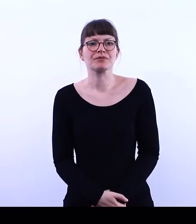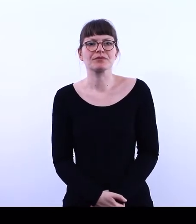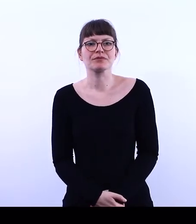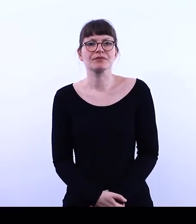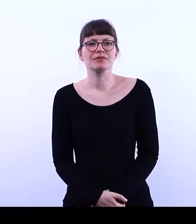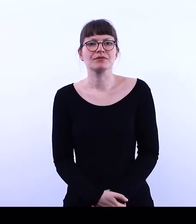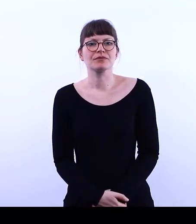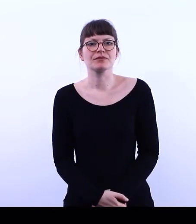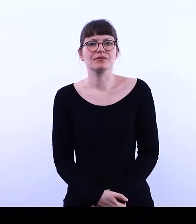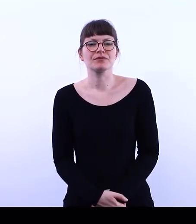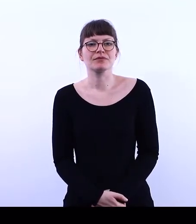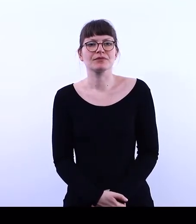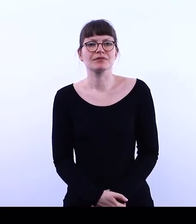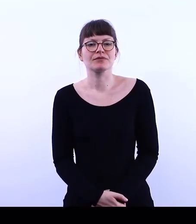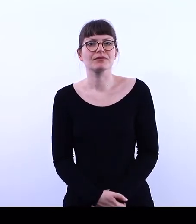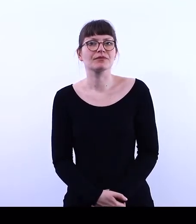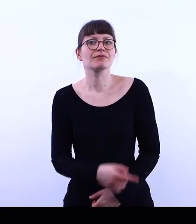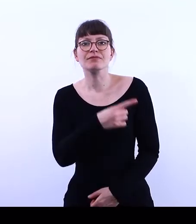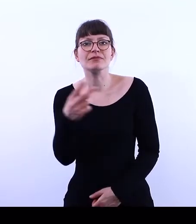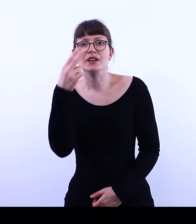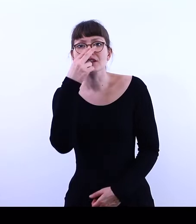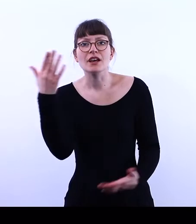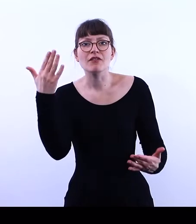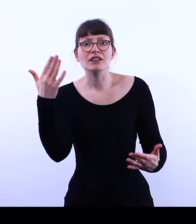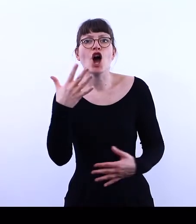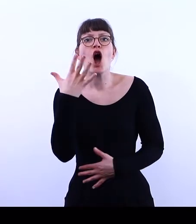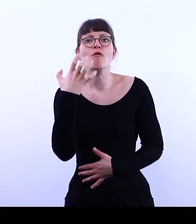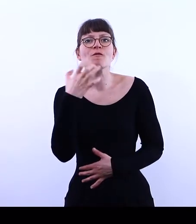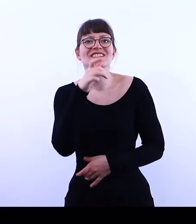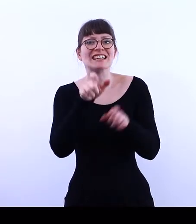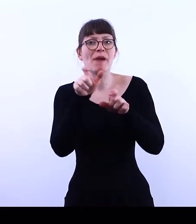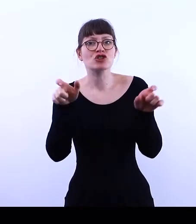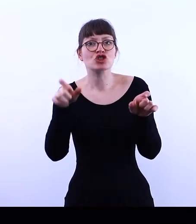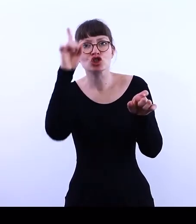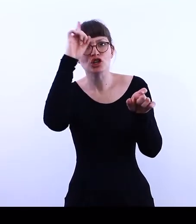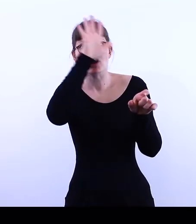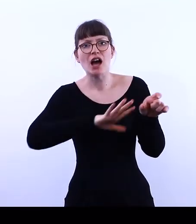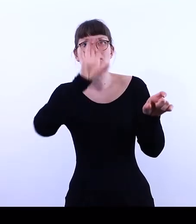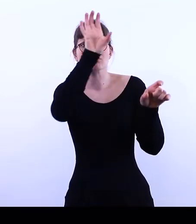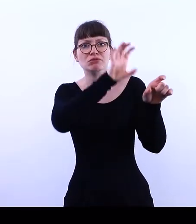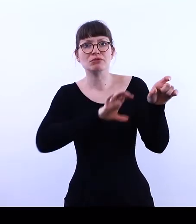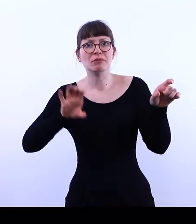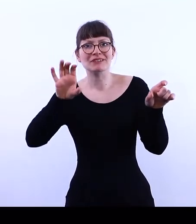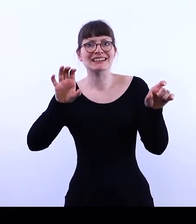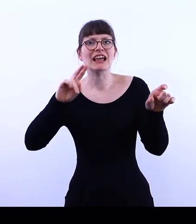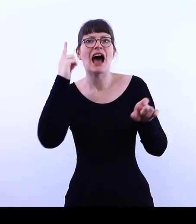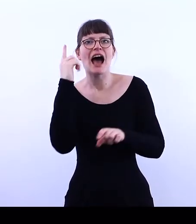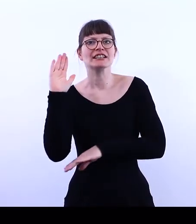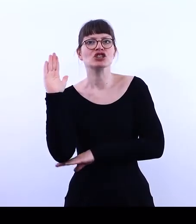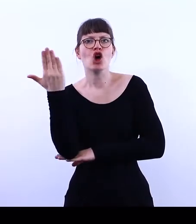Was ihr hier seht, ist eine Probe von 50 Menschen, die in ganz Deutschland verteilt waren, die eben über Jamalus, über diesen Server geprobt haben